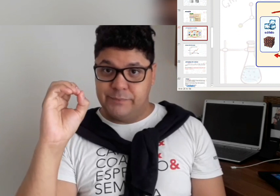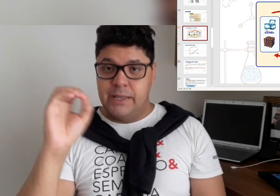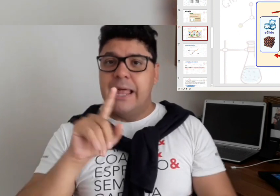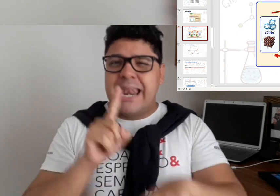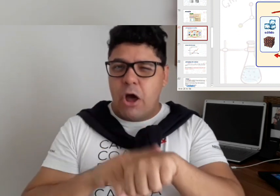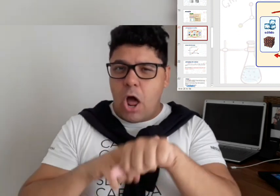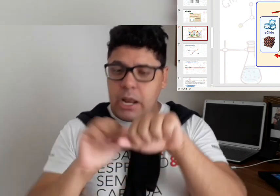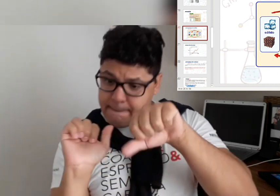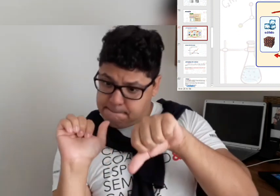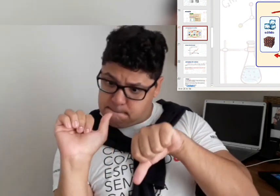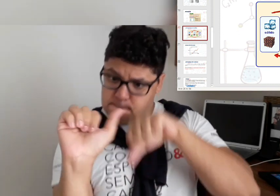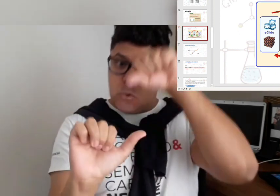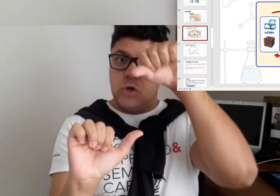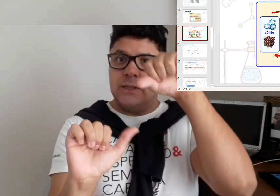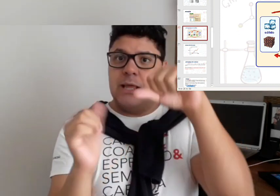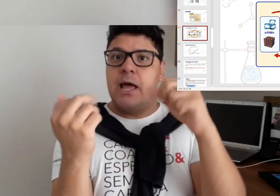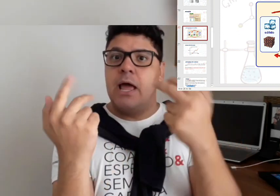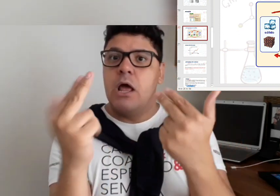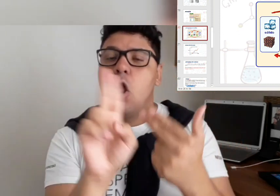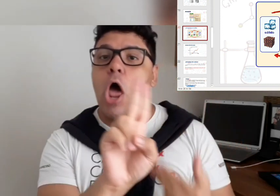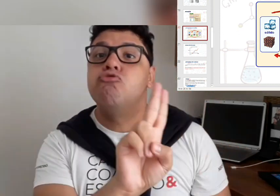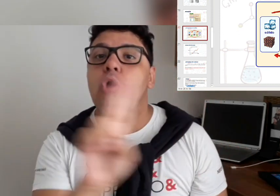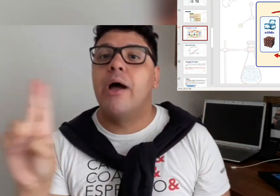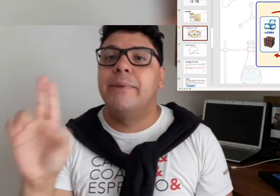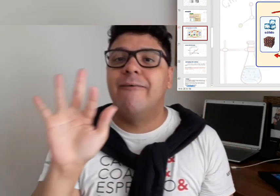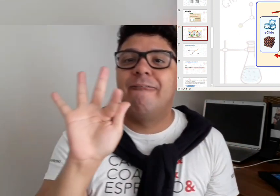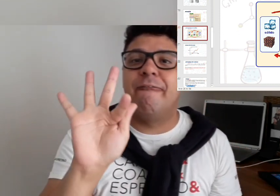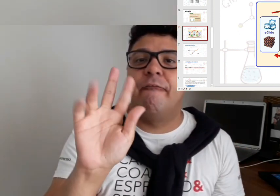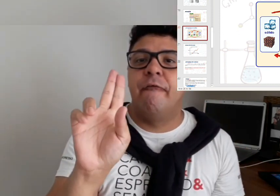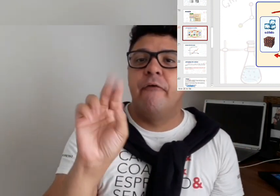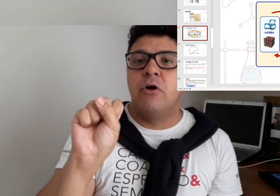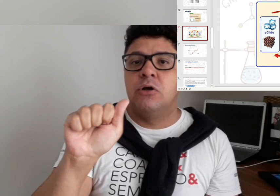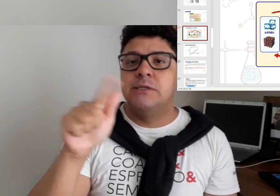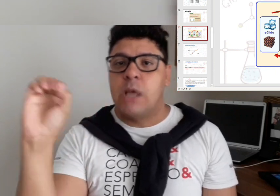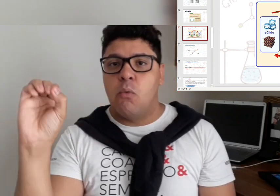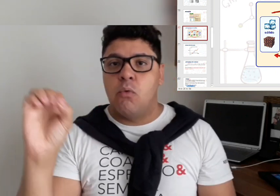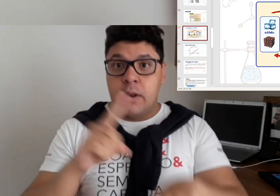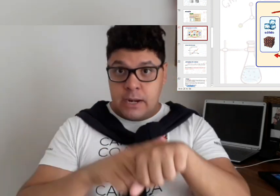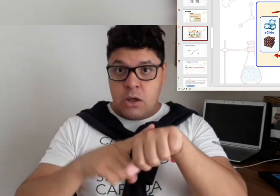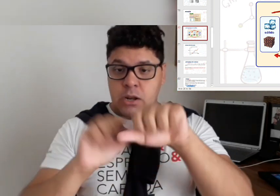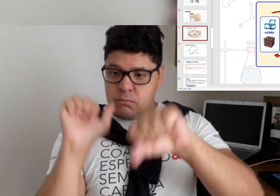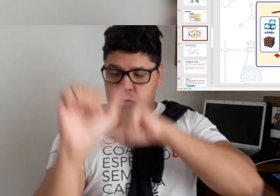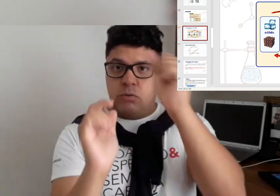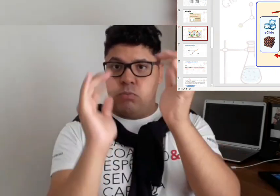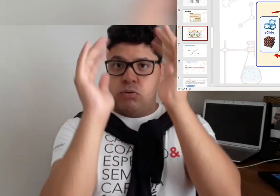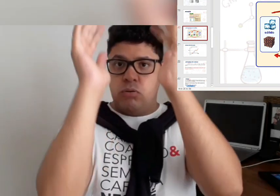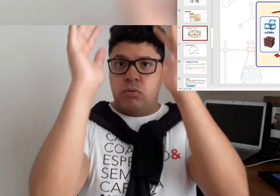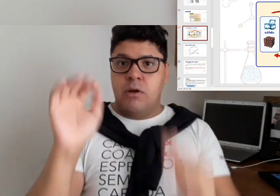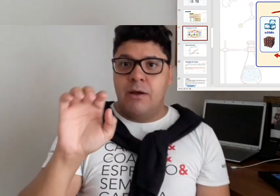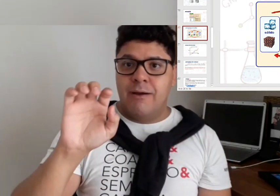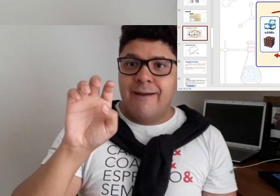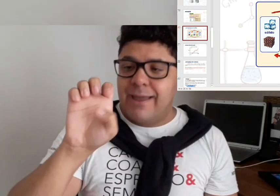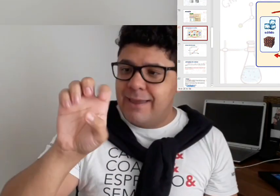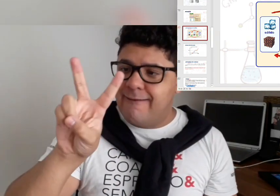fusão. A mudança do estado líquido para o gasoso, vaporização. A mudança do